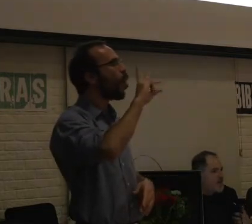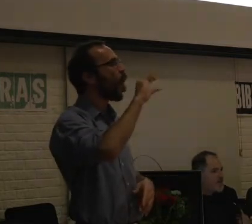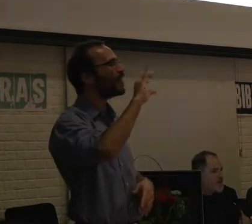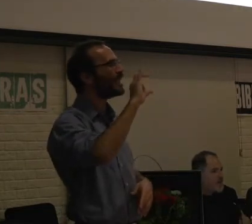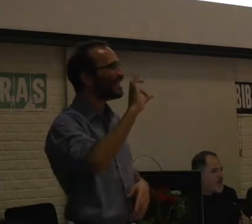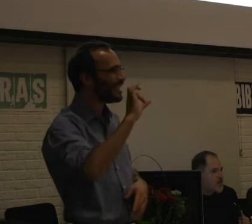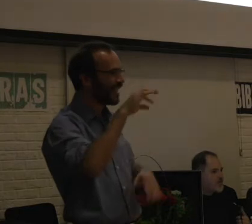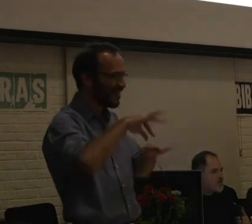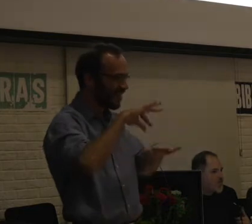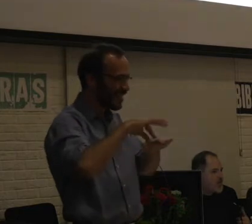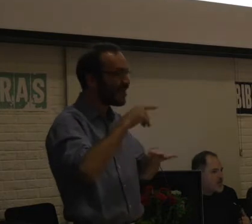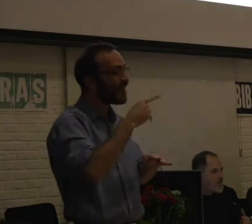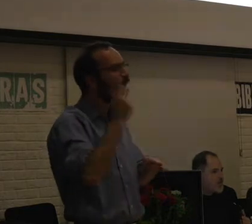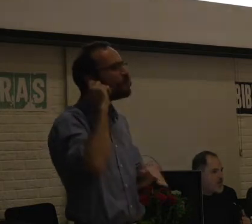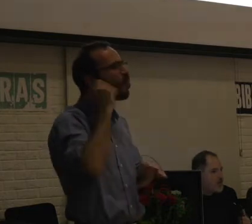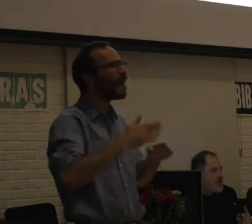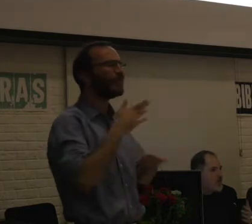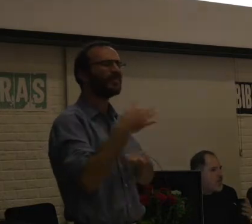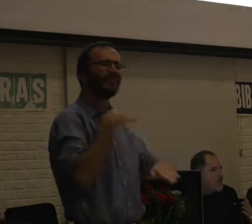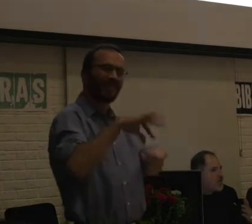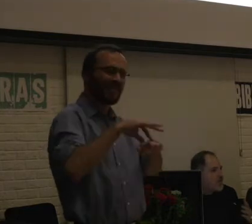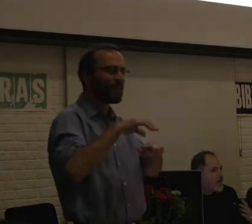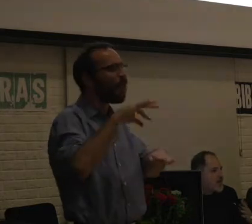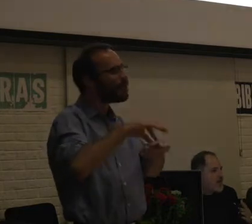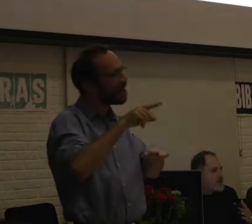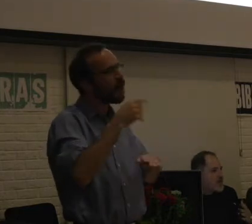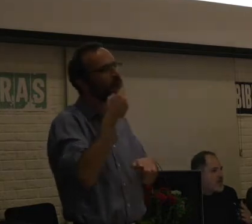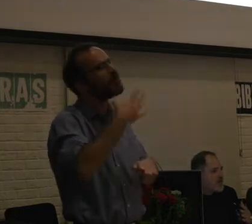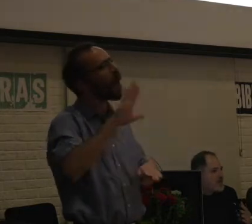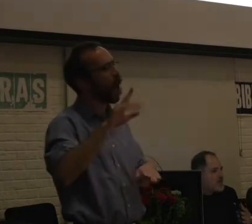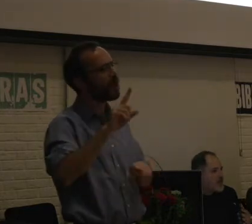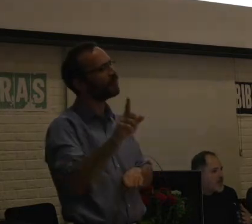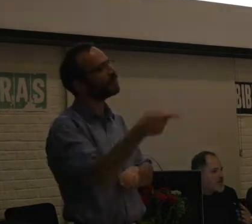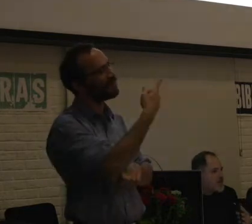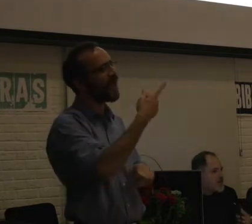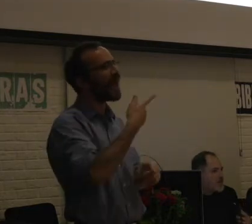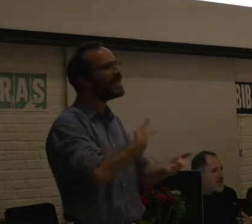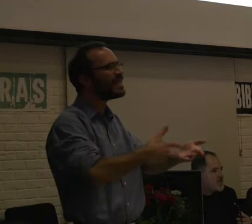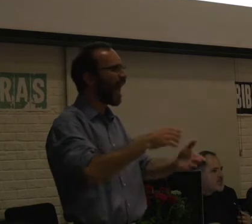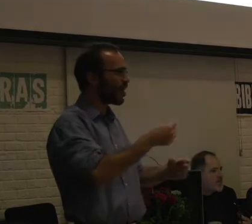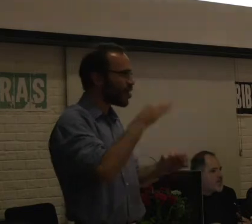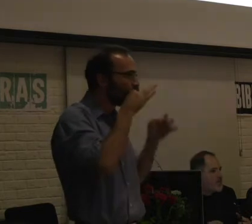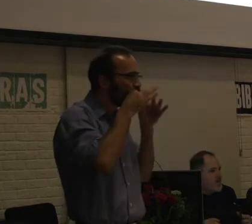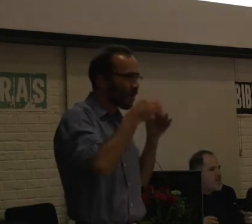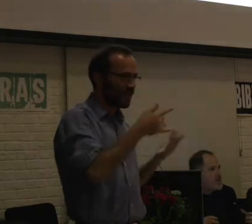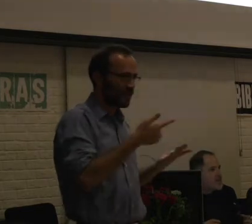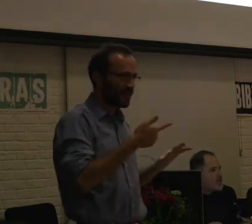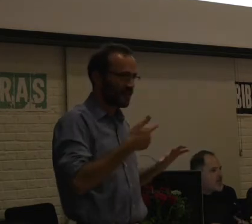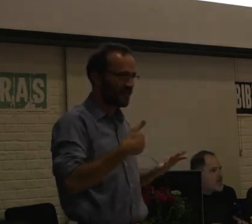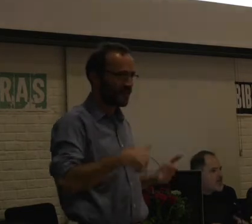las que iban allí con estos problemas de anemia, cuando ingerían la sangre lo que pasaba es que el estómago destruía